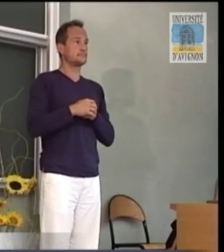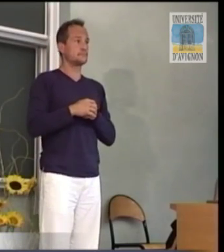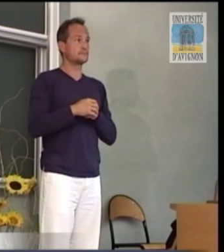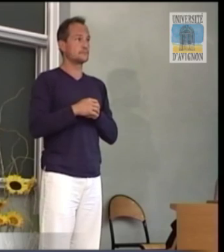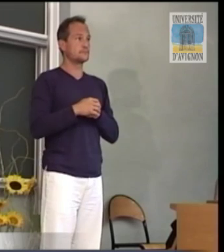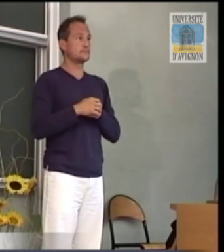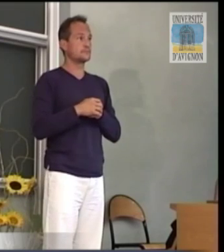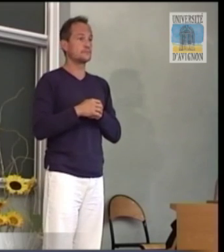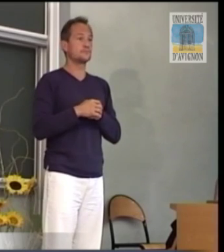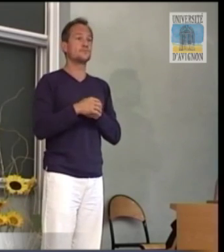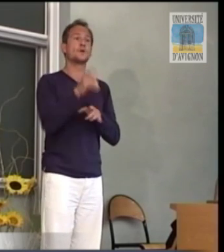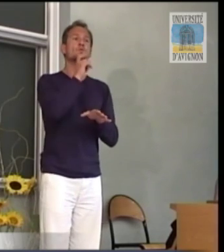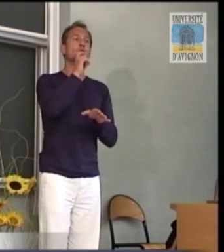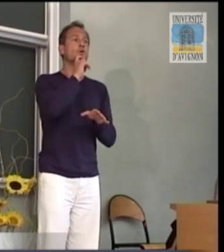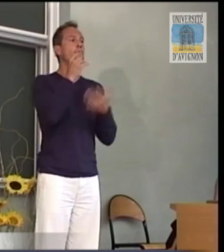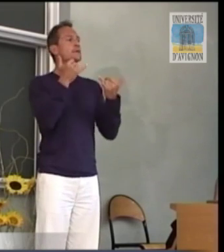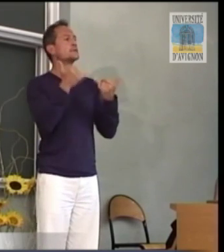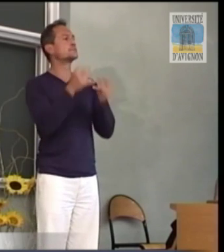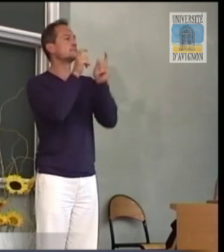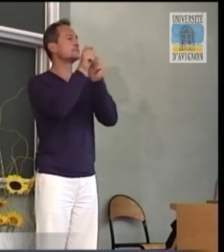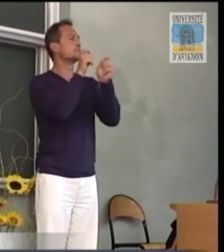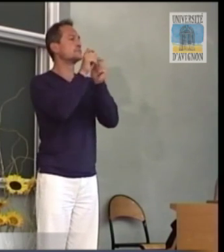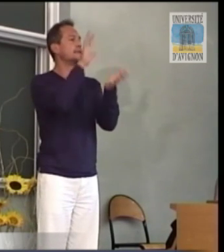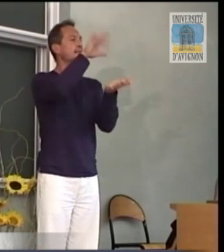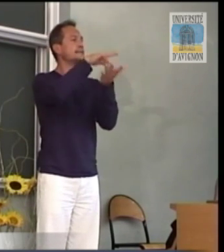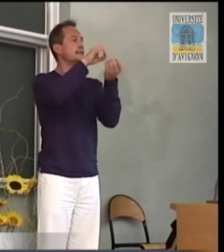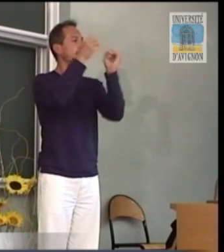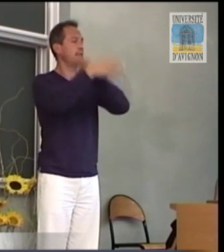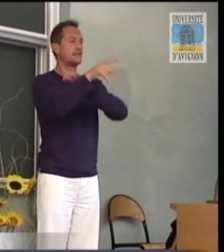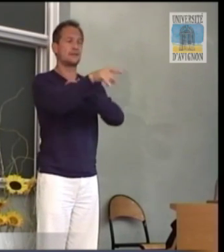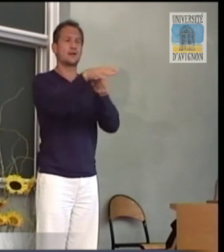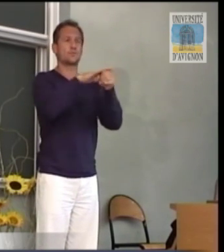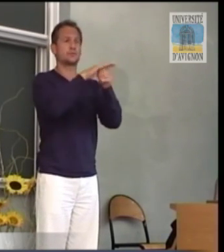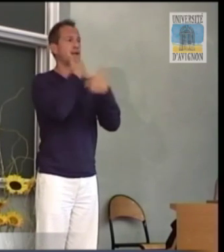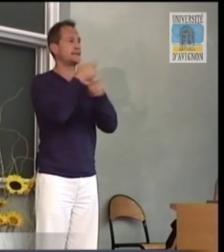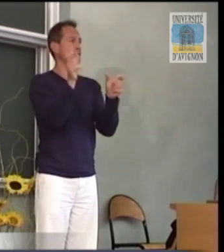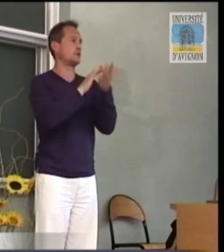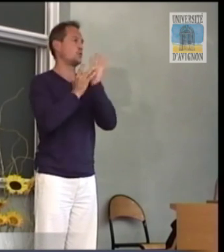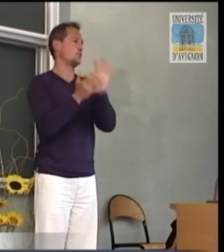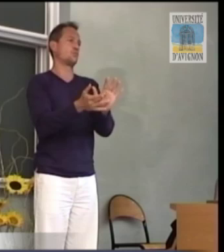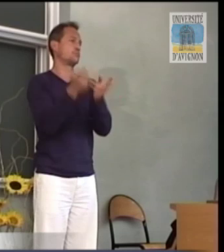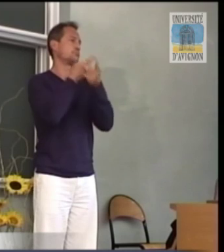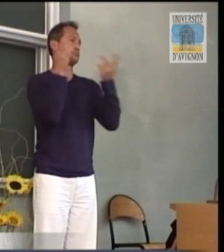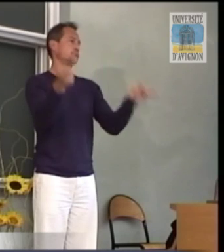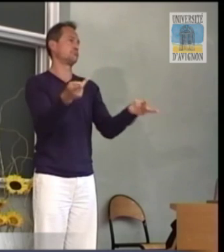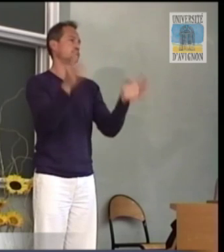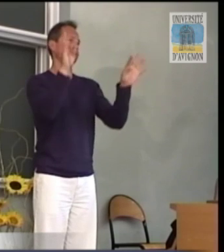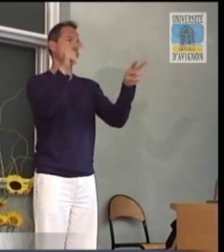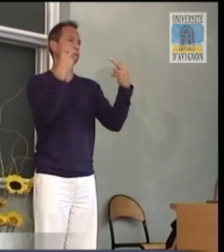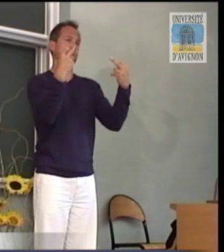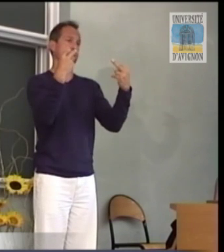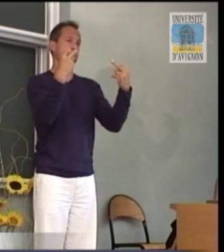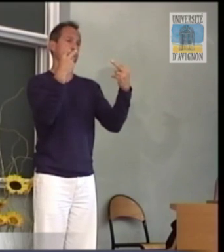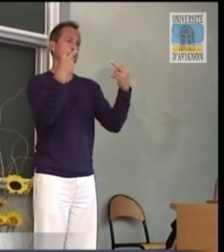on parlait du site internet tout à l'heure, ce site internet est entièrement accessible à tous les publics, volontairement, mais nous